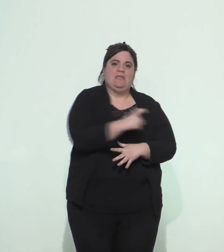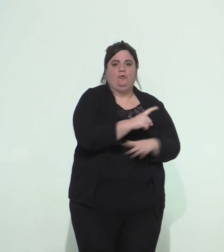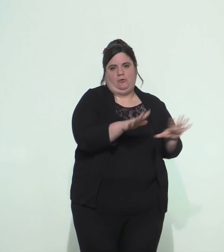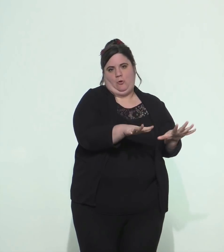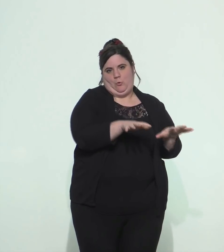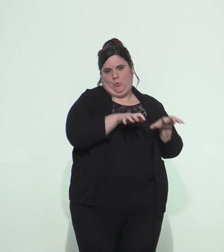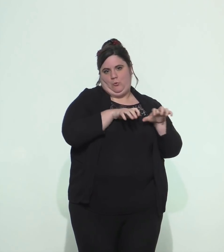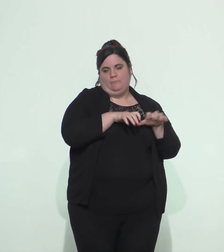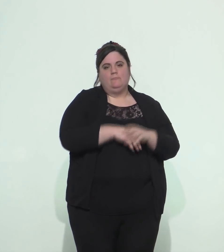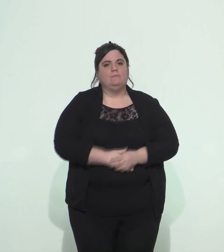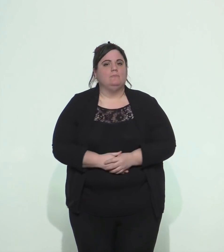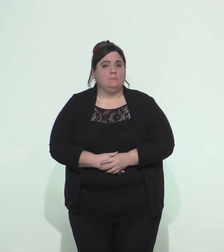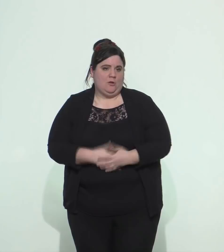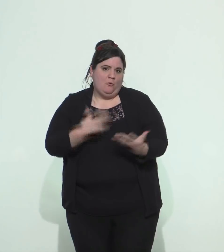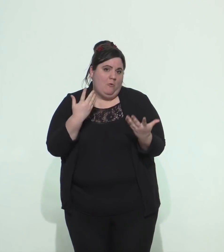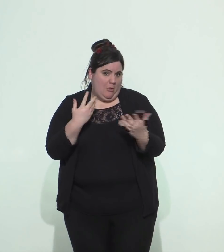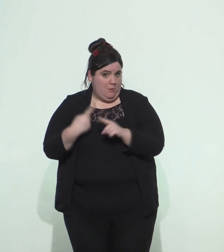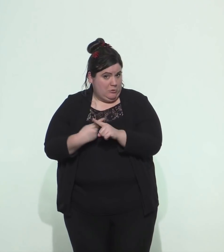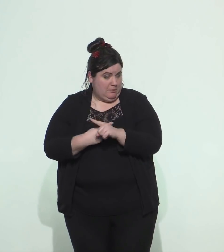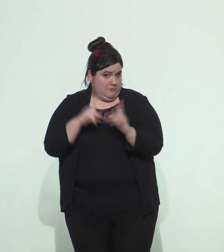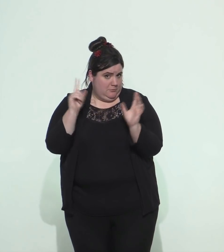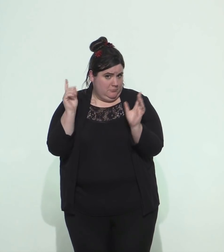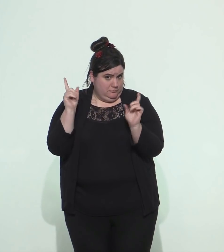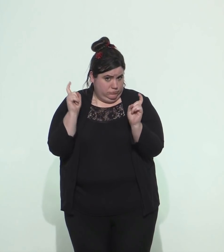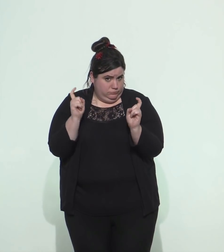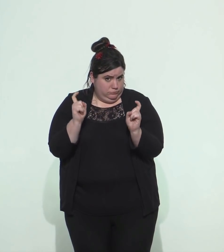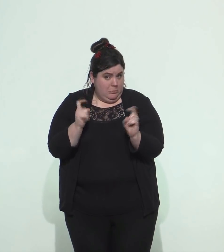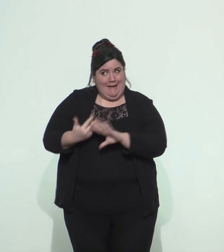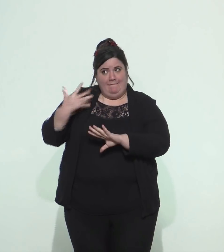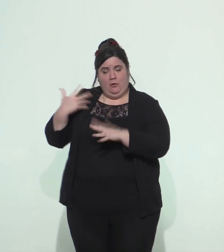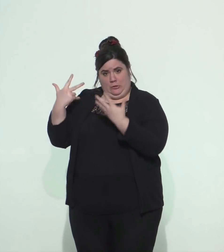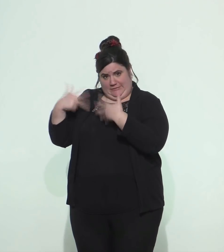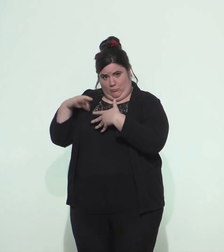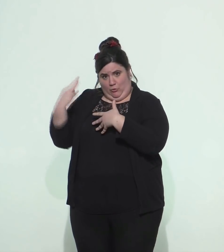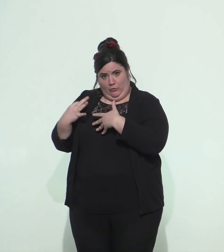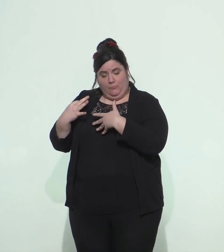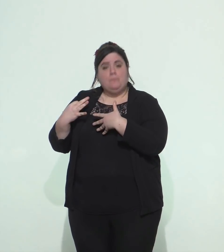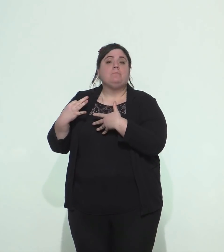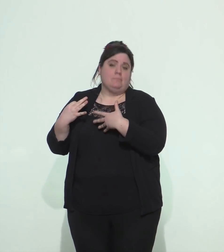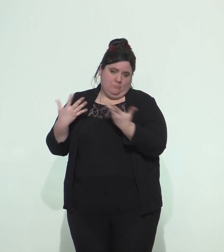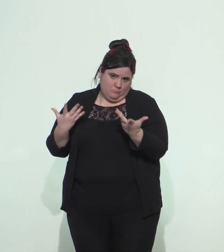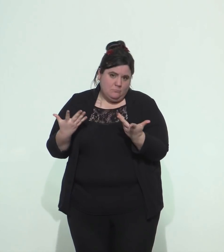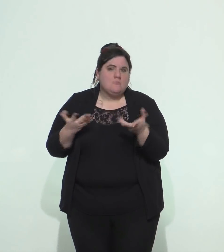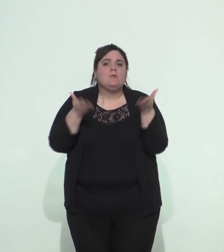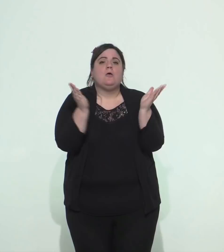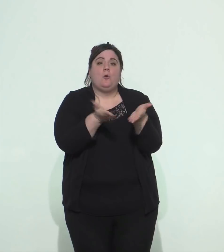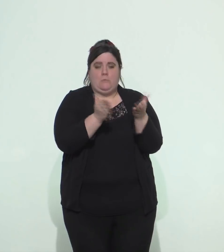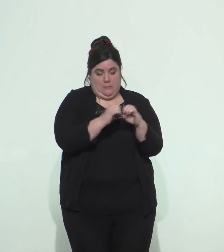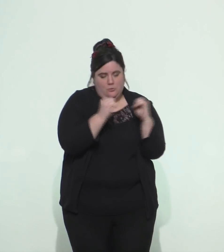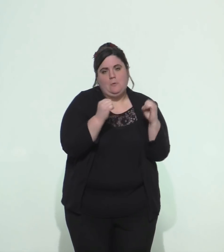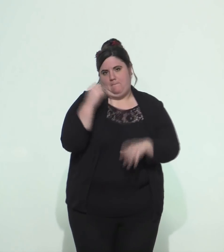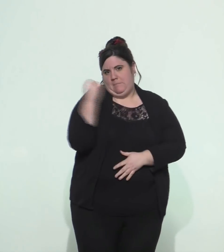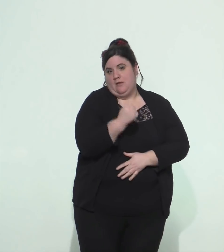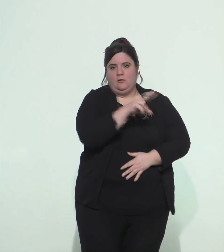circulera. Ce taux de positivité descend doucement en France. Il était de 18%. Il est plus élevé en milieu hospitalier,